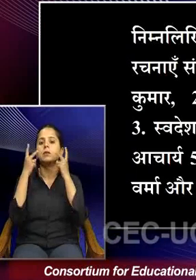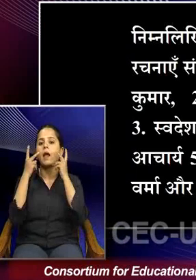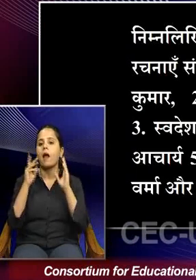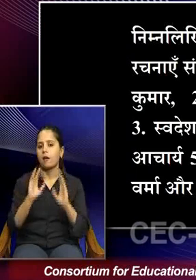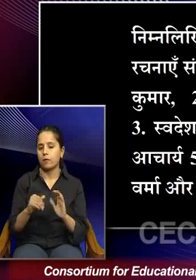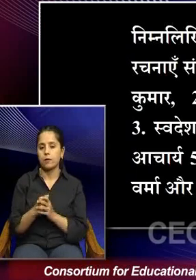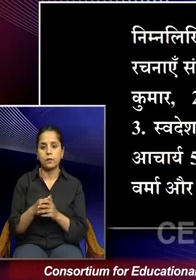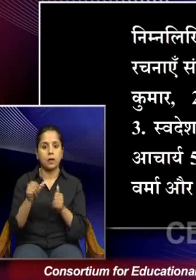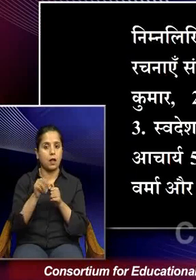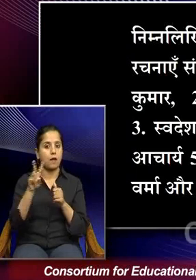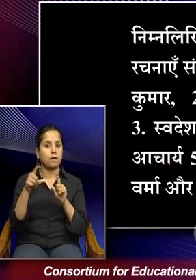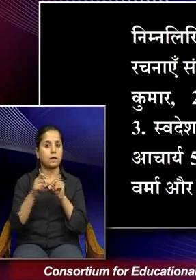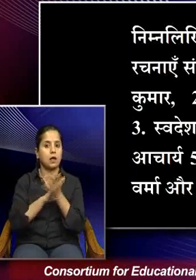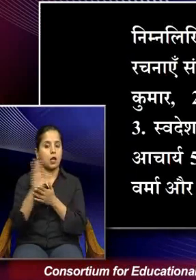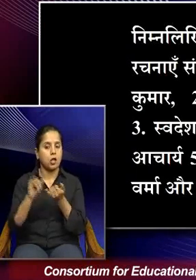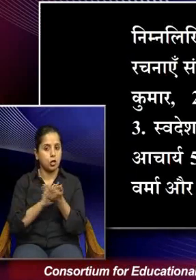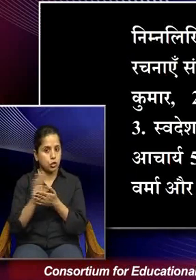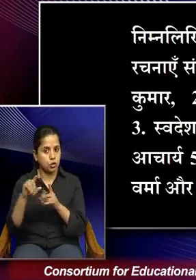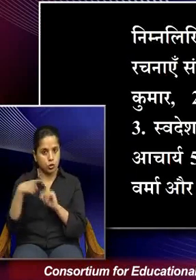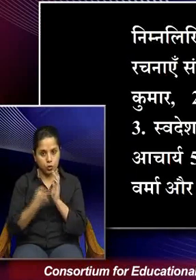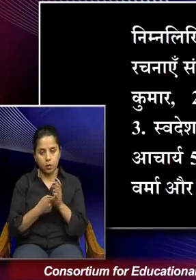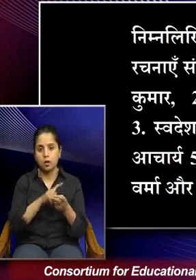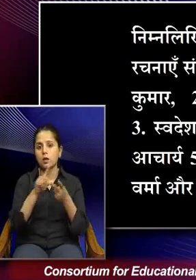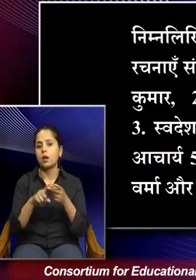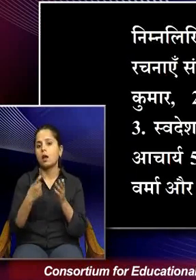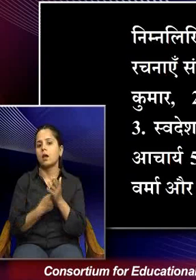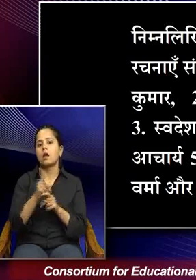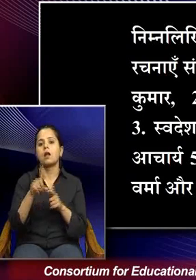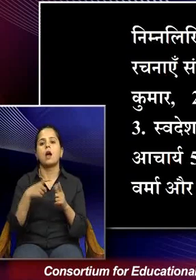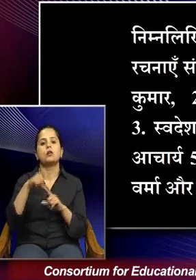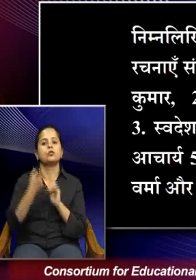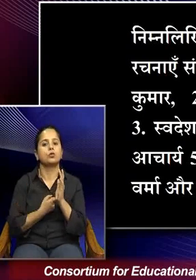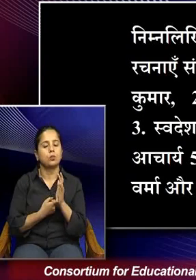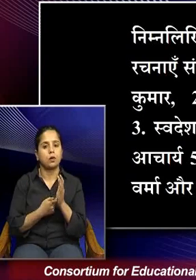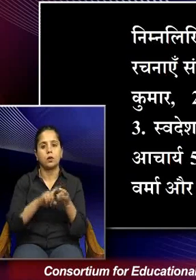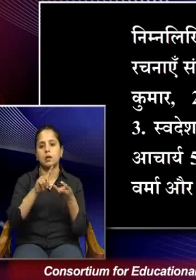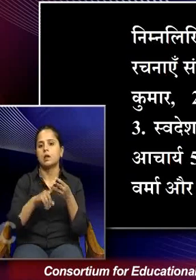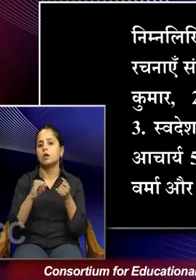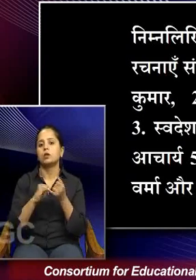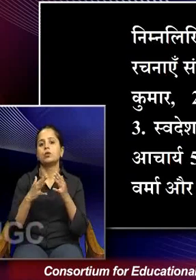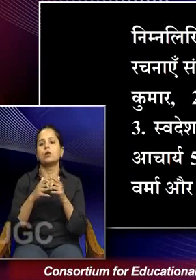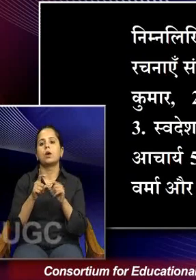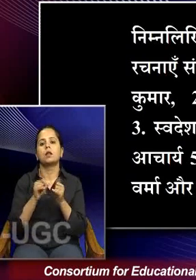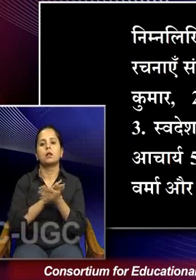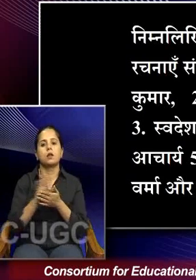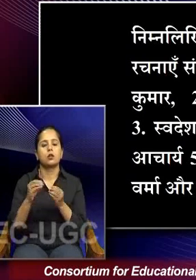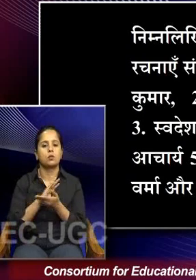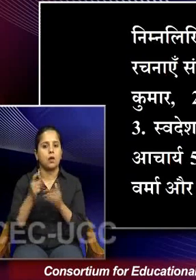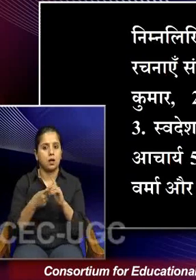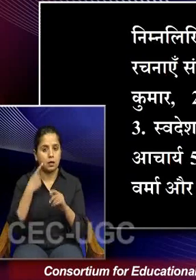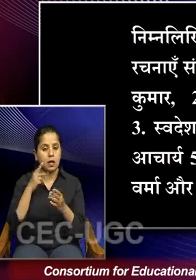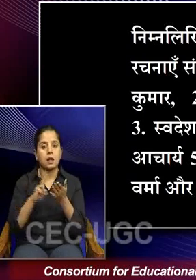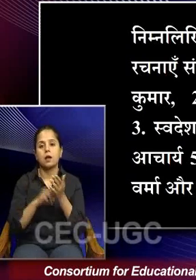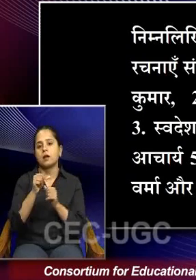अवधेश कुमार राजकुमार कुंभ स्वदेश भारती नंदकिशोर